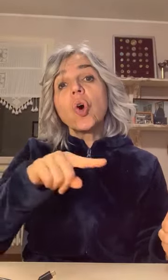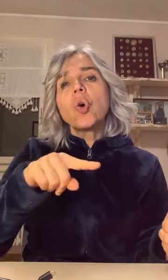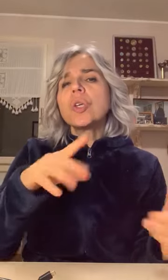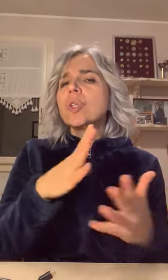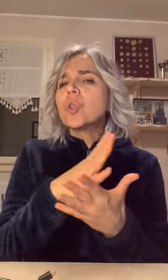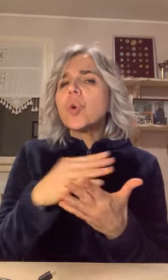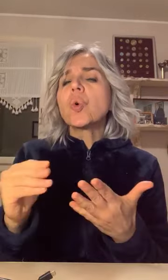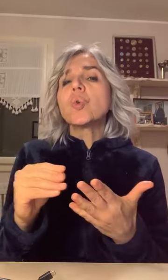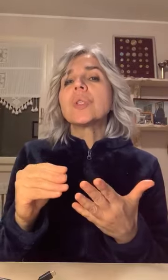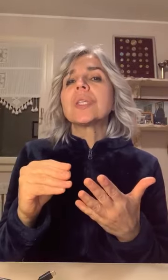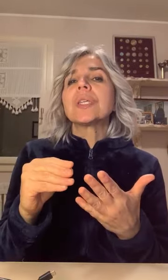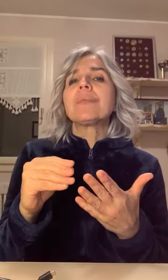ci viene dato dalla mamma.